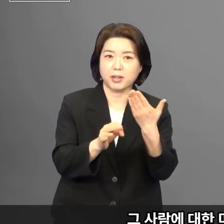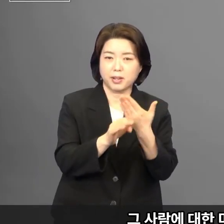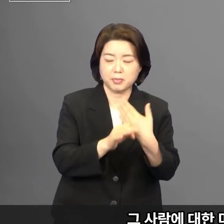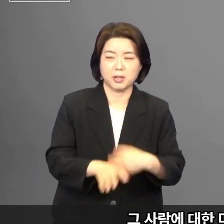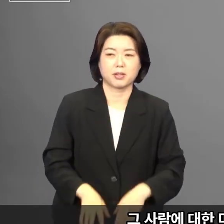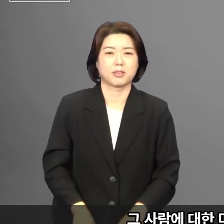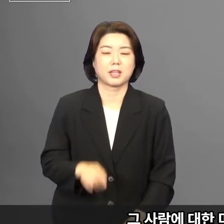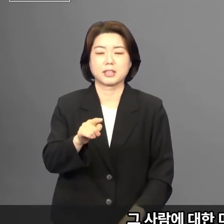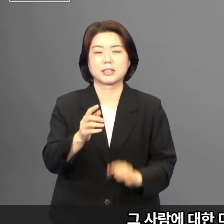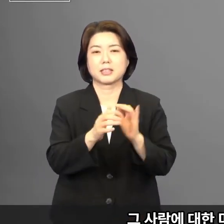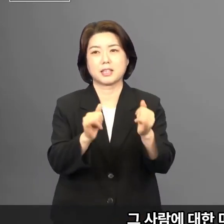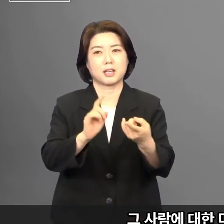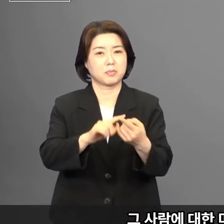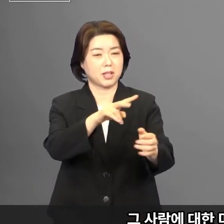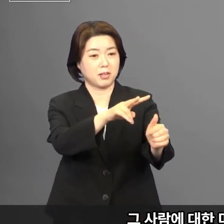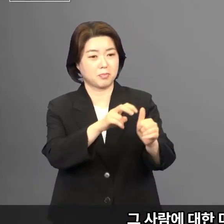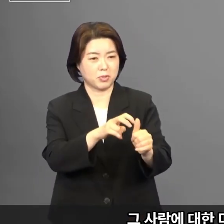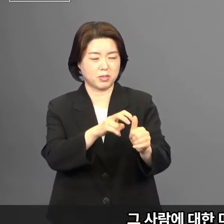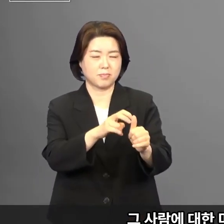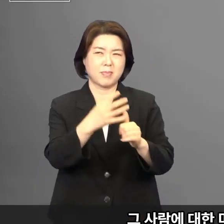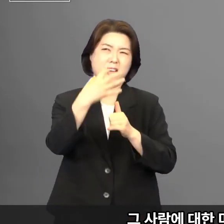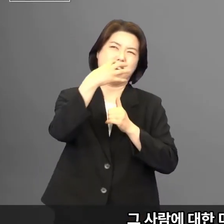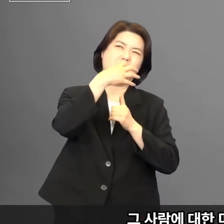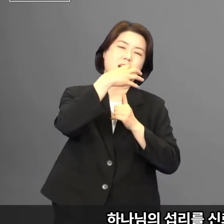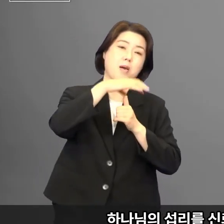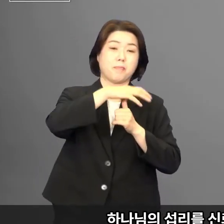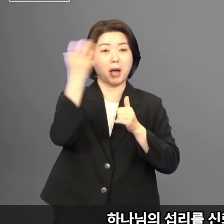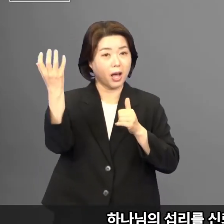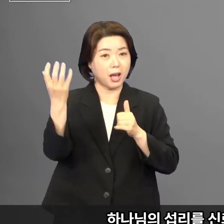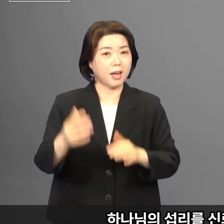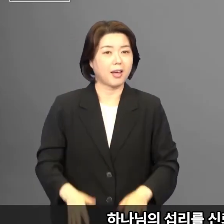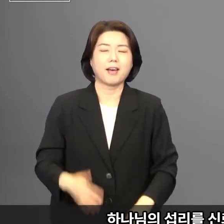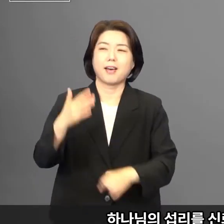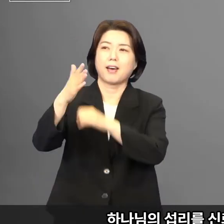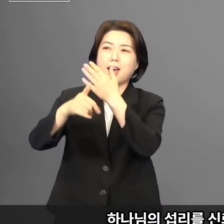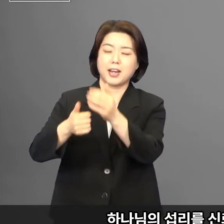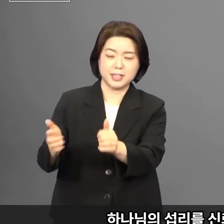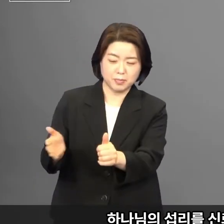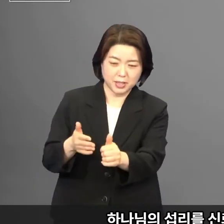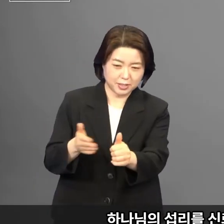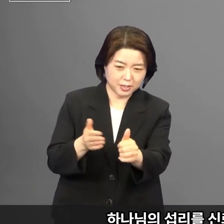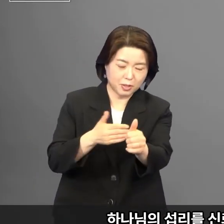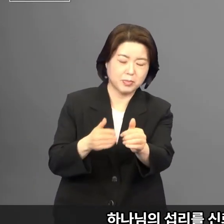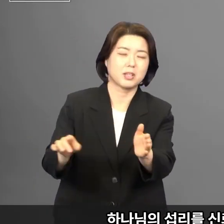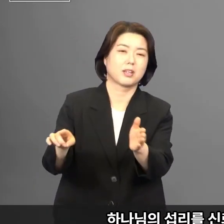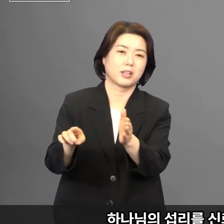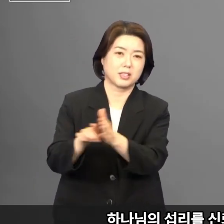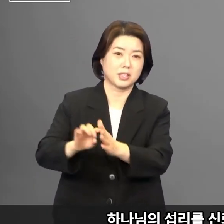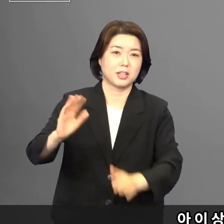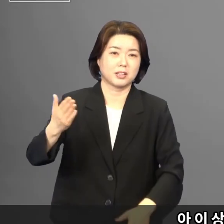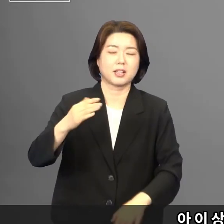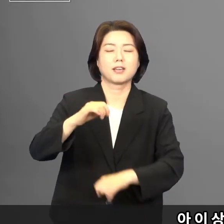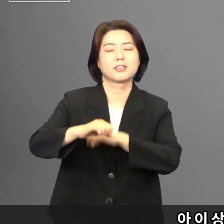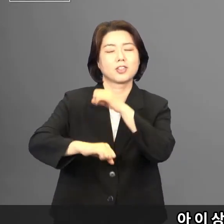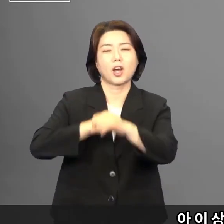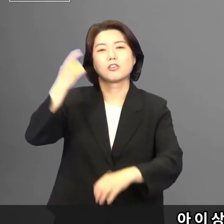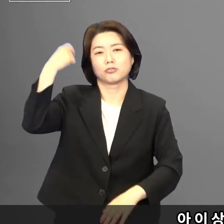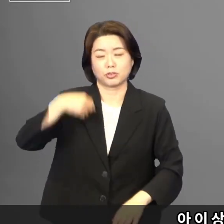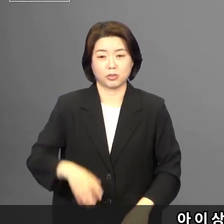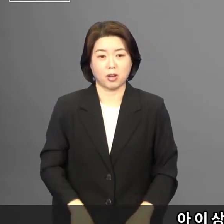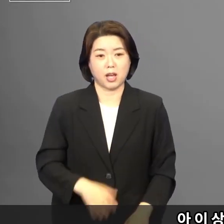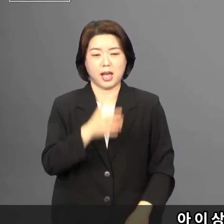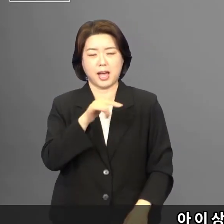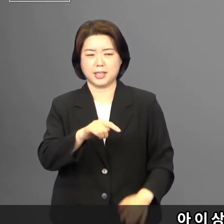그 사람에 대한 미움의 감옥에서 벗어나 하나님의 섭리를 신뢰하는 자유를 누리게 돼요. 이